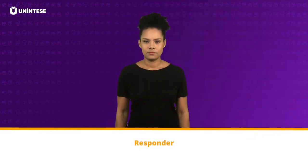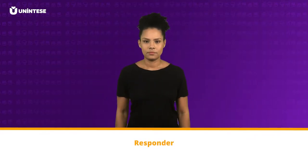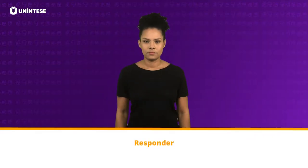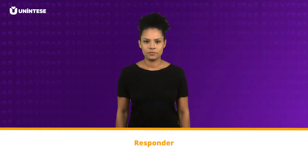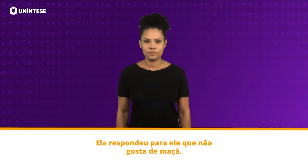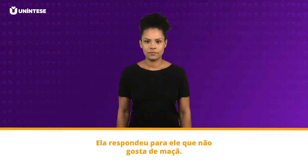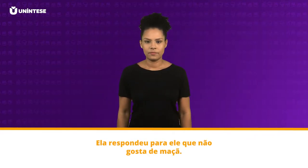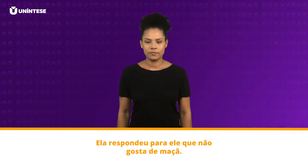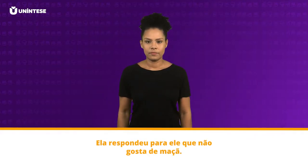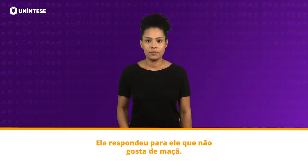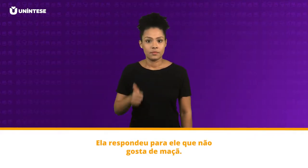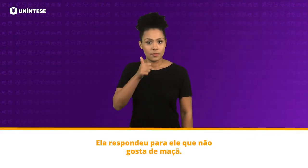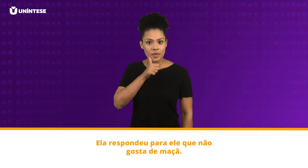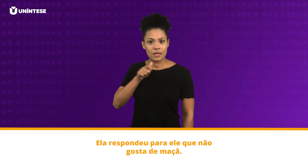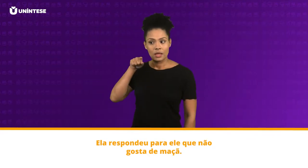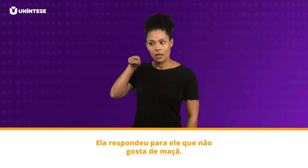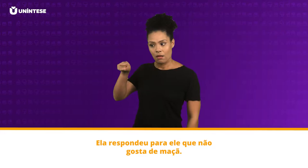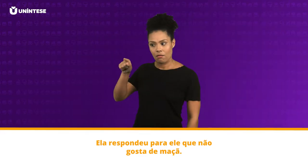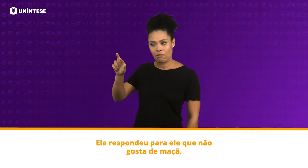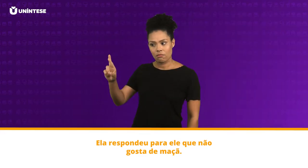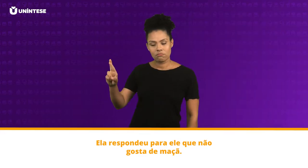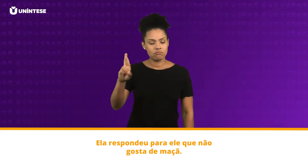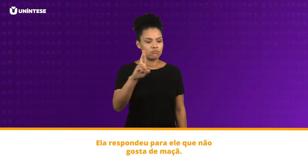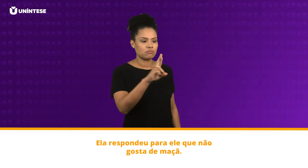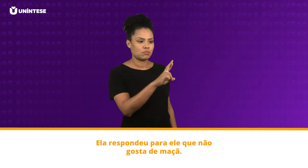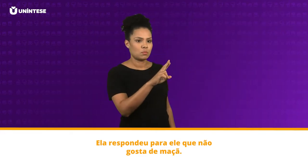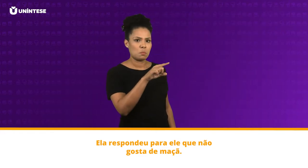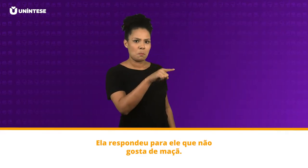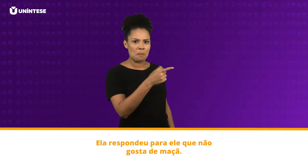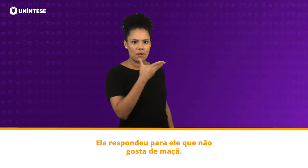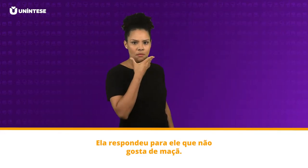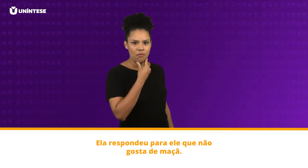Ela respondeu para ele que não gosta de maçã.